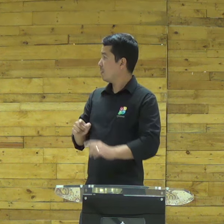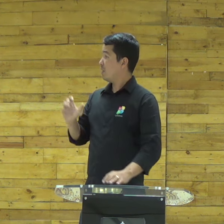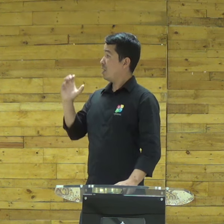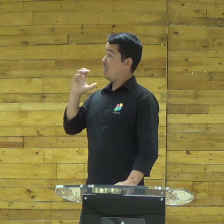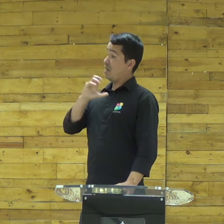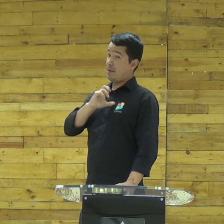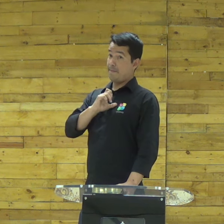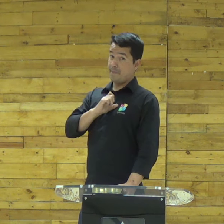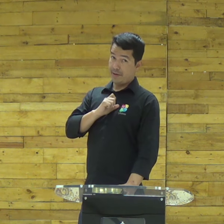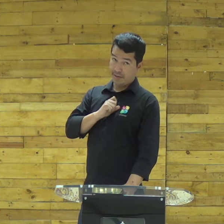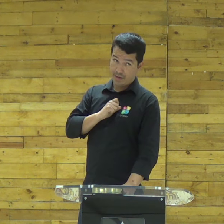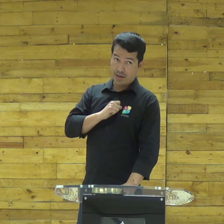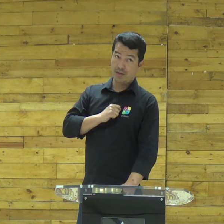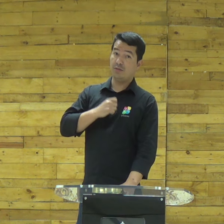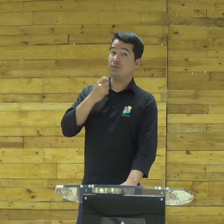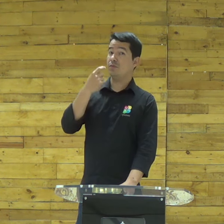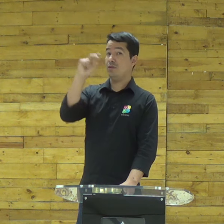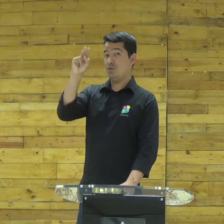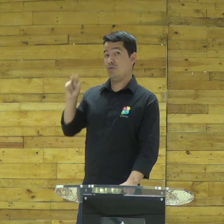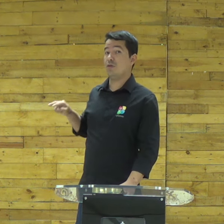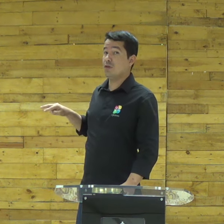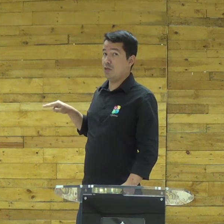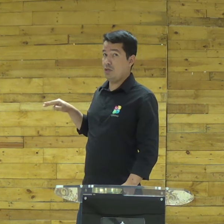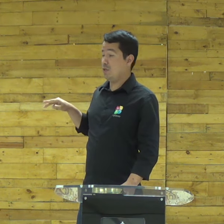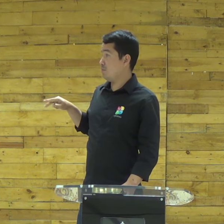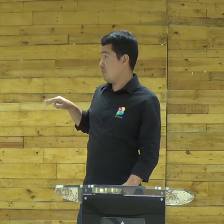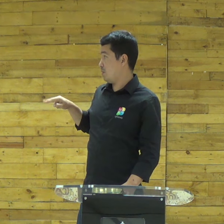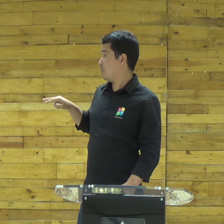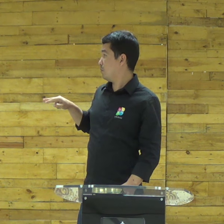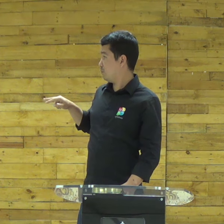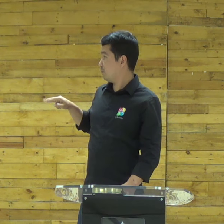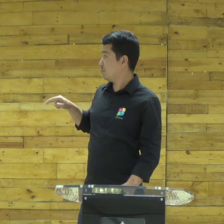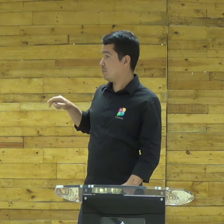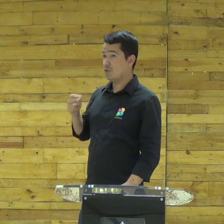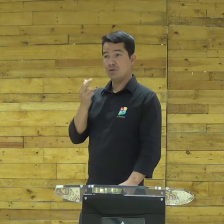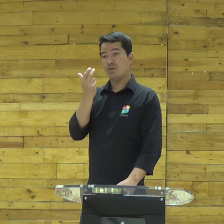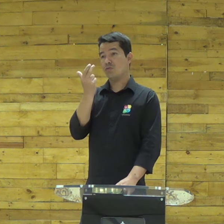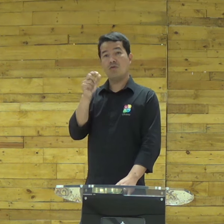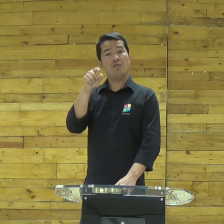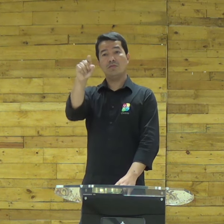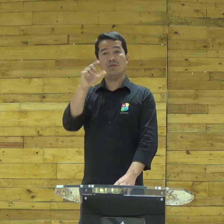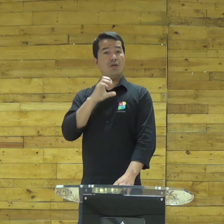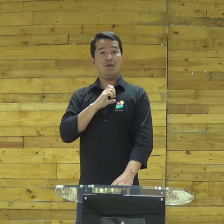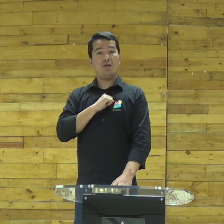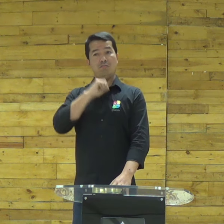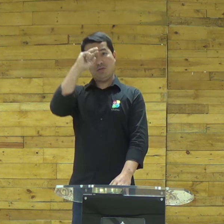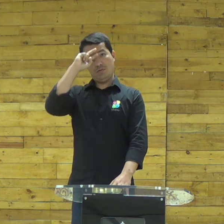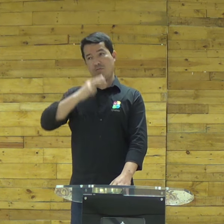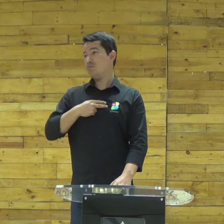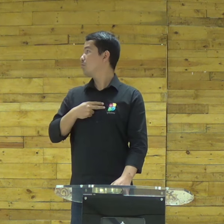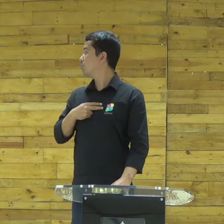a este é Amarás o teu próximo te meu irmão como a ti